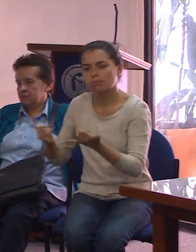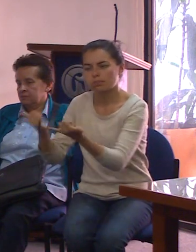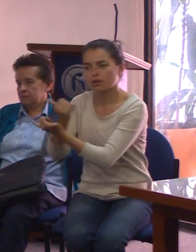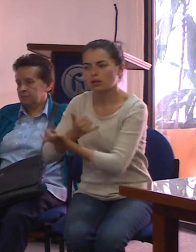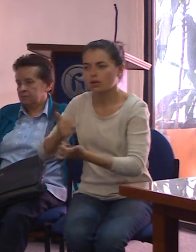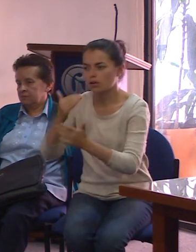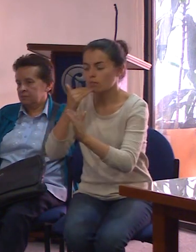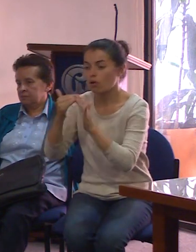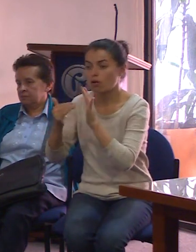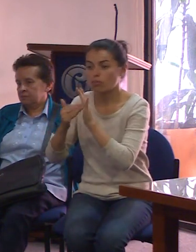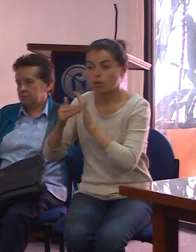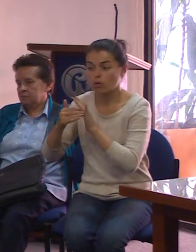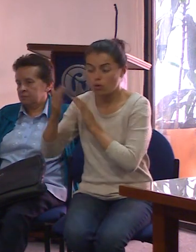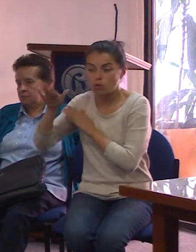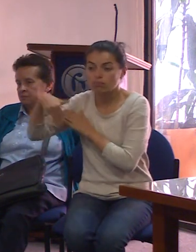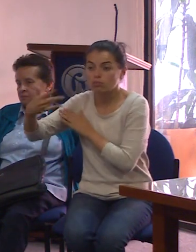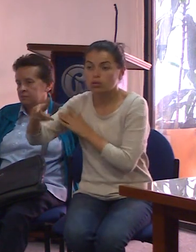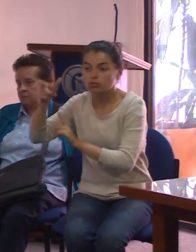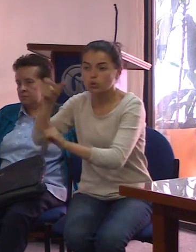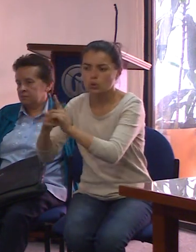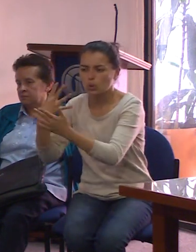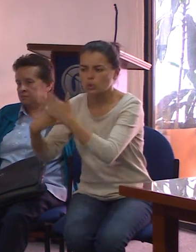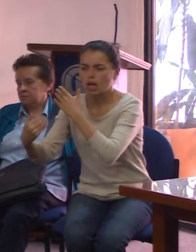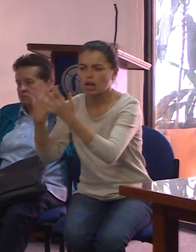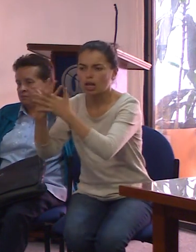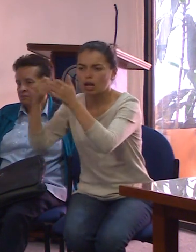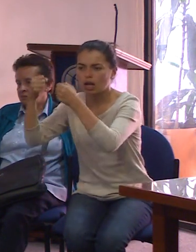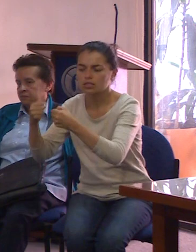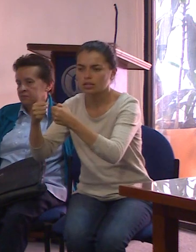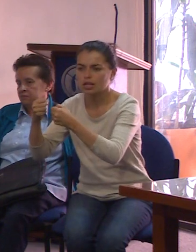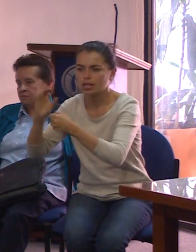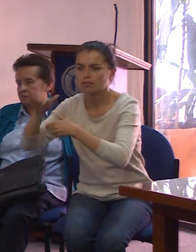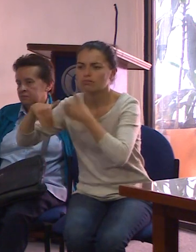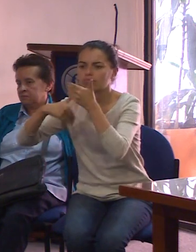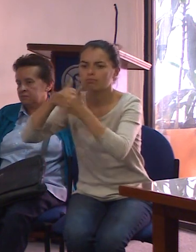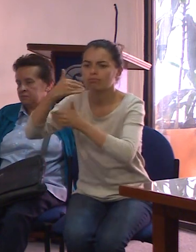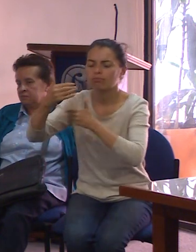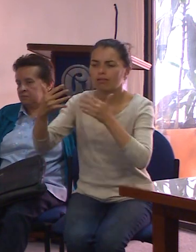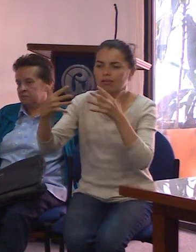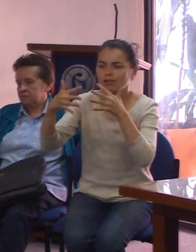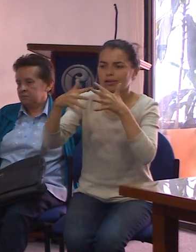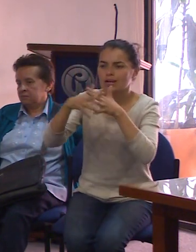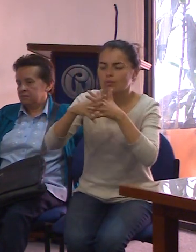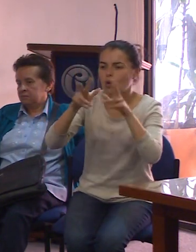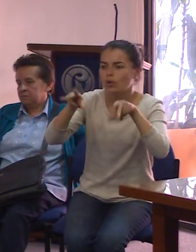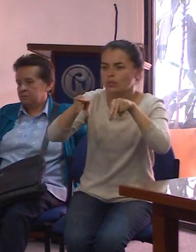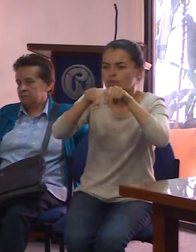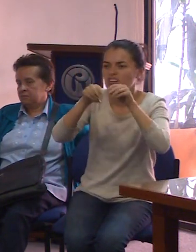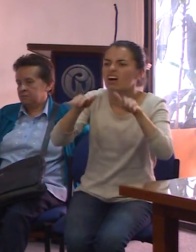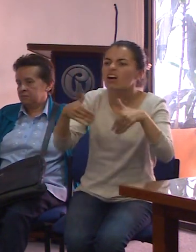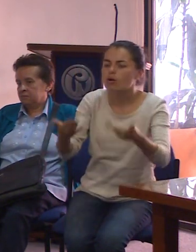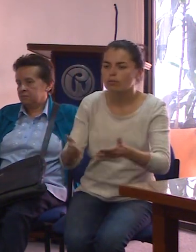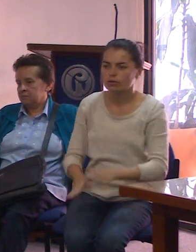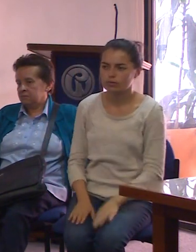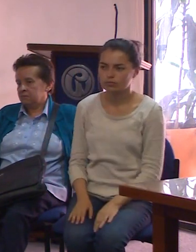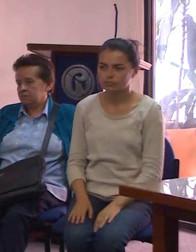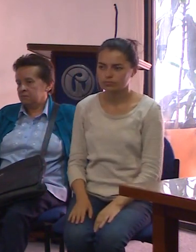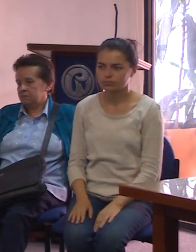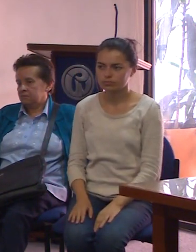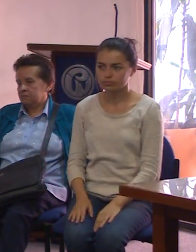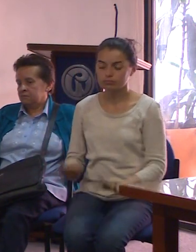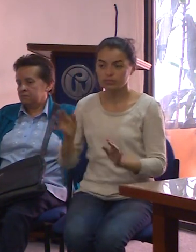va a reintegrar en algún momento a la sociedad, porque no pensar en una educación para esa reintegración de nuevo a esa sociedad, a ver si